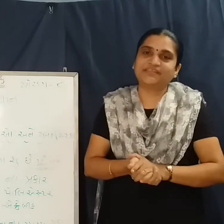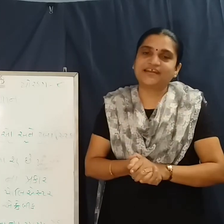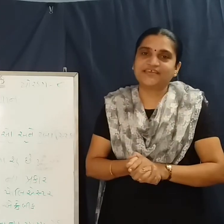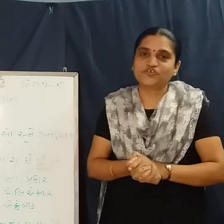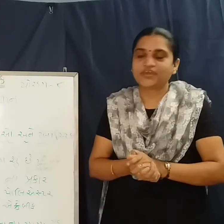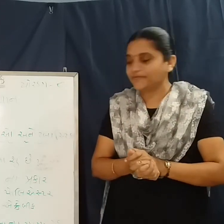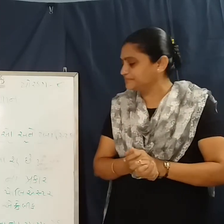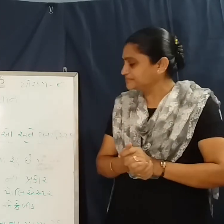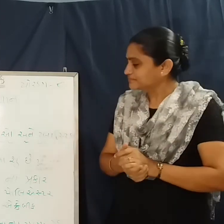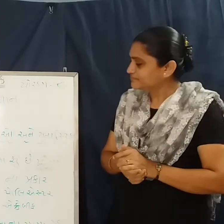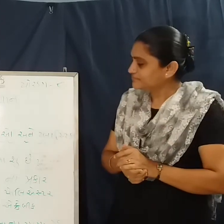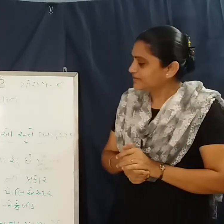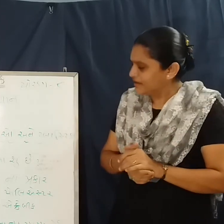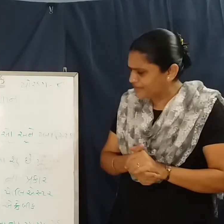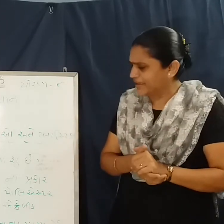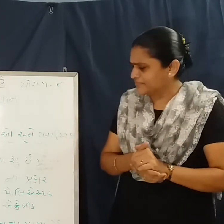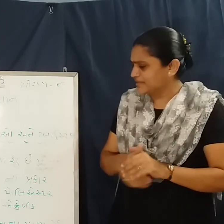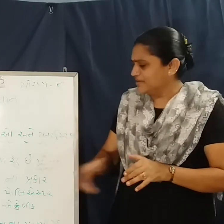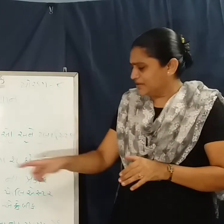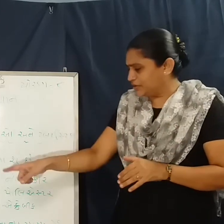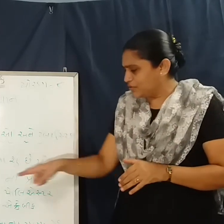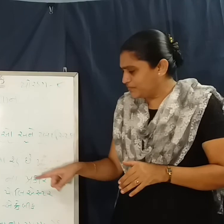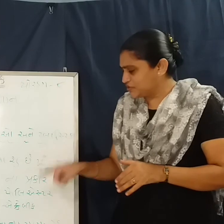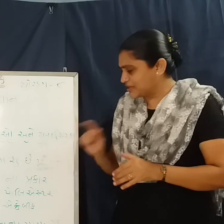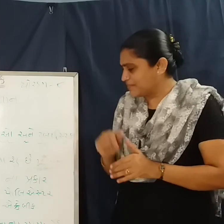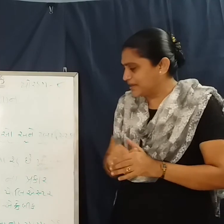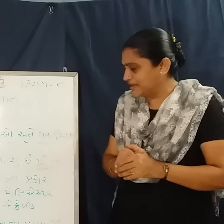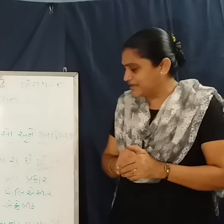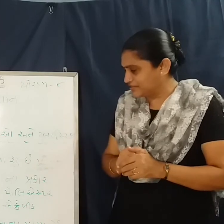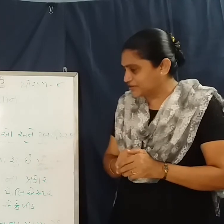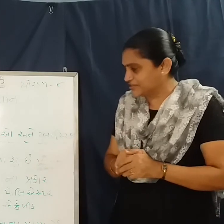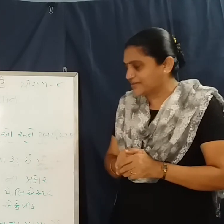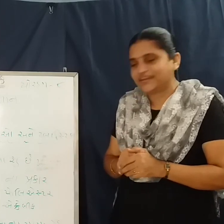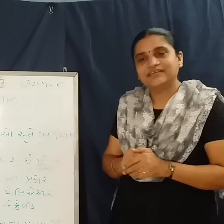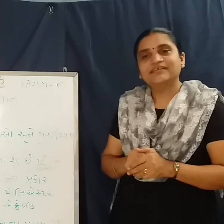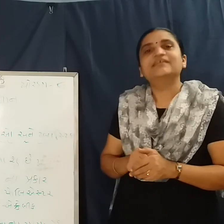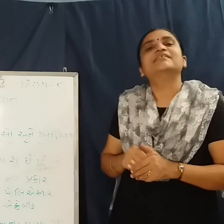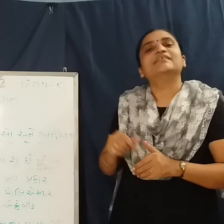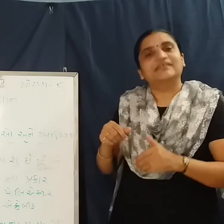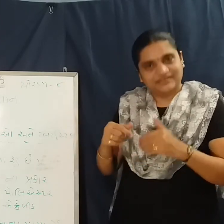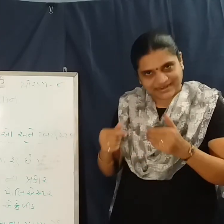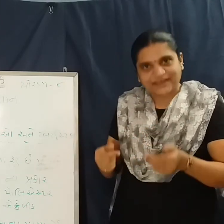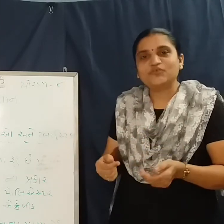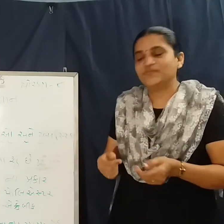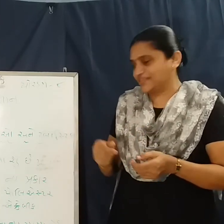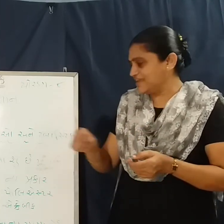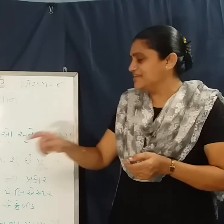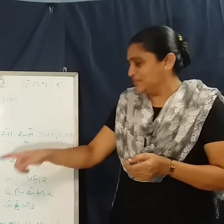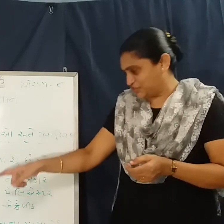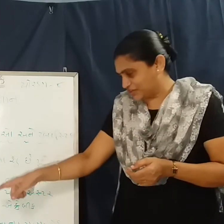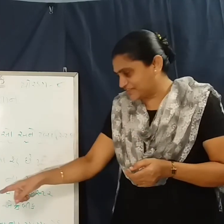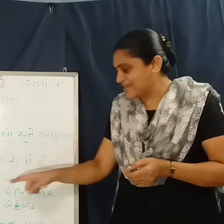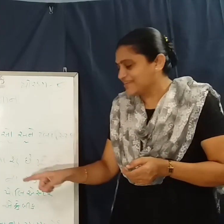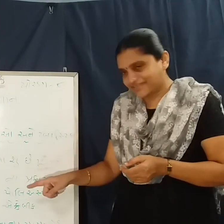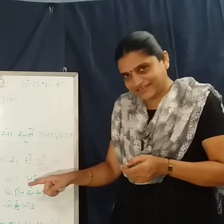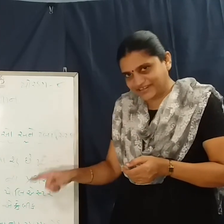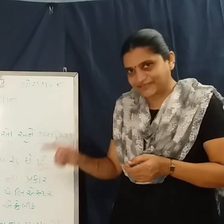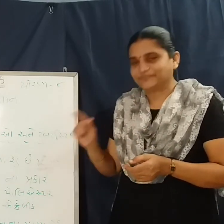તૈયાર થઈ શકે। હવે રેયોન વિશે આપણે ચર્ચા કરી, નાયલોન વિશે ચર્ચા કરીએ.